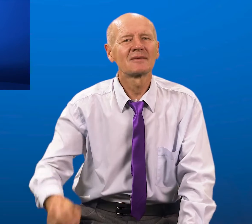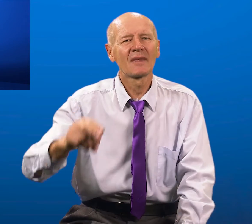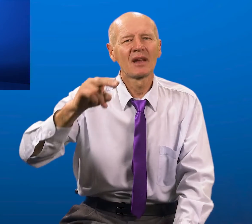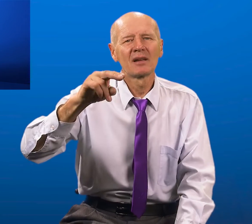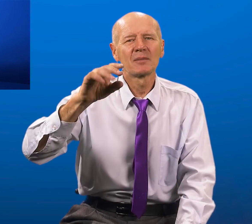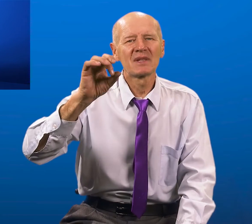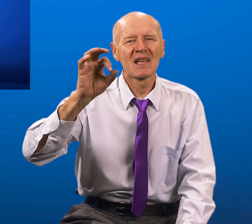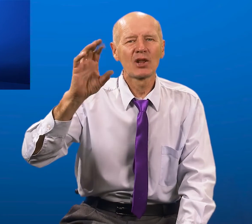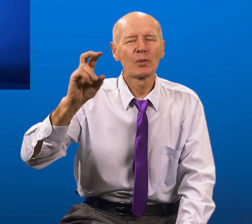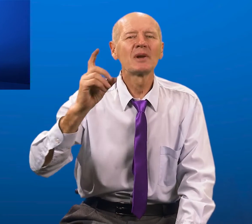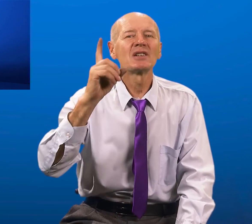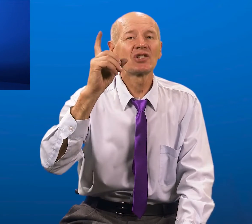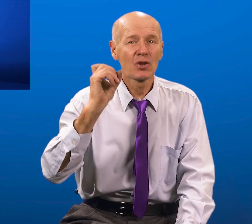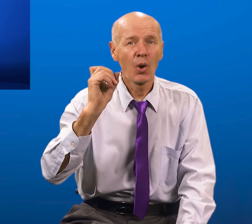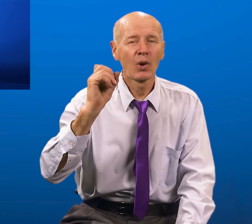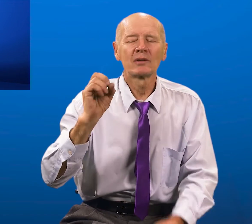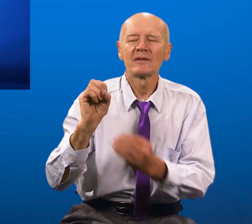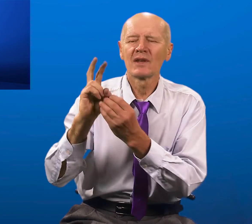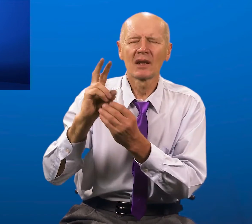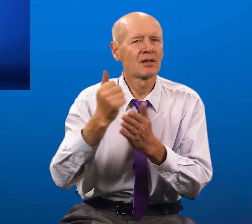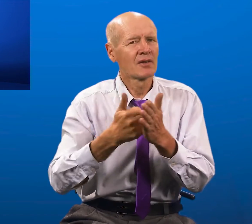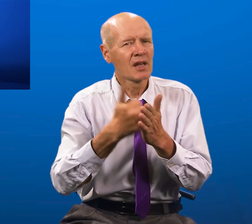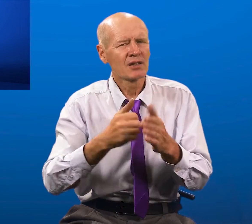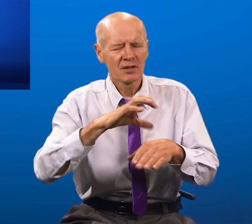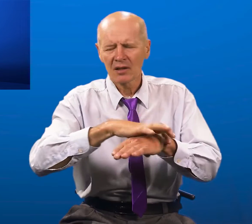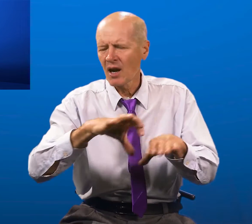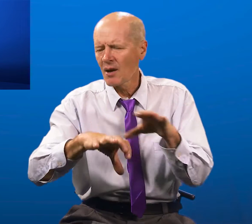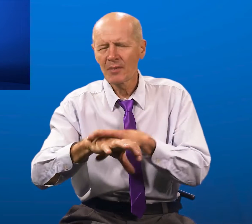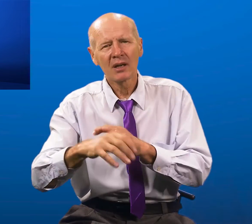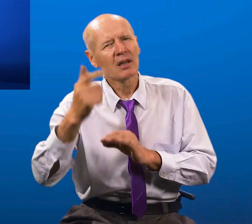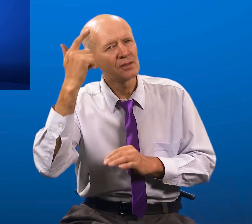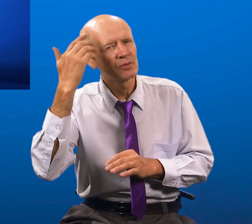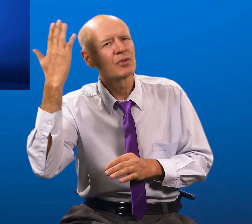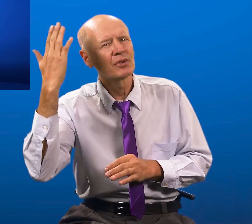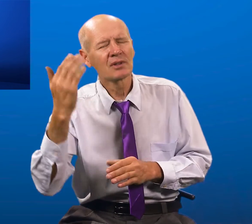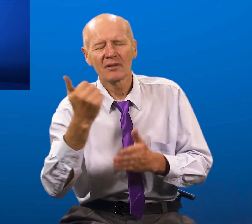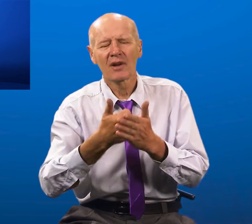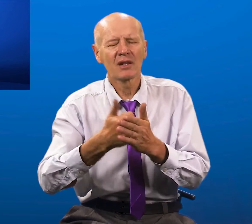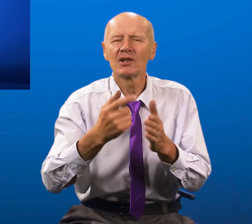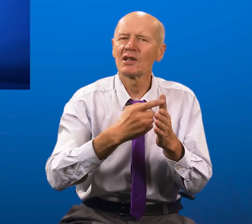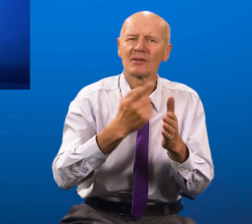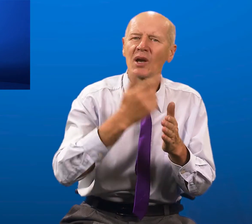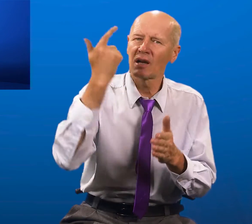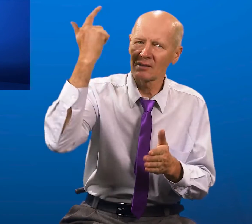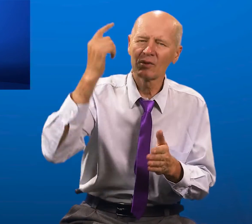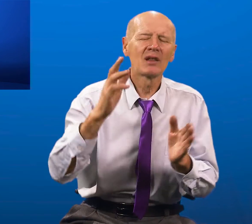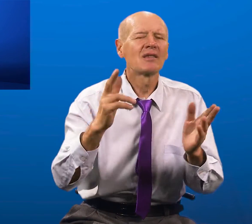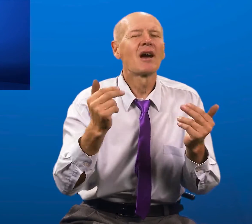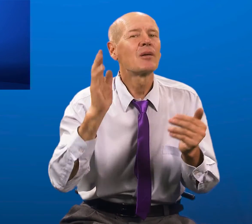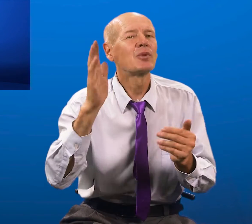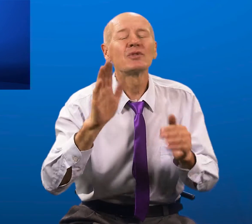Псалом 112. Хвалите рабы Господни, хвалите имя Господне. Да будет имя